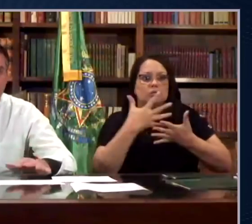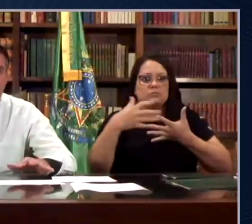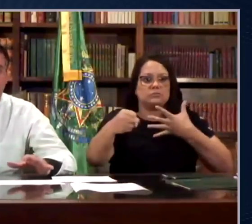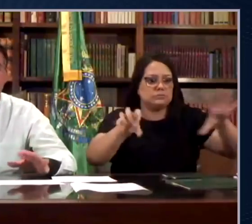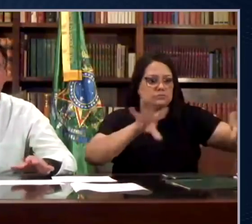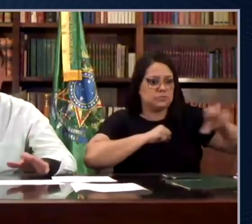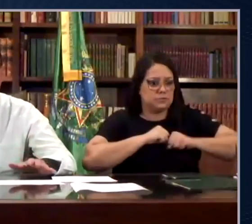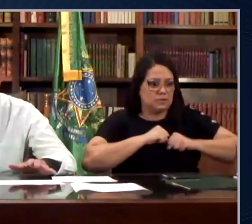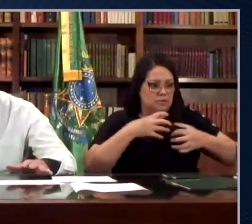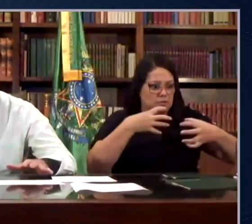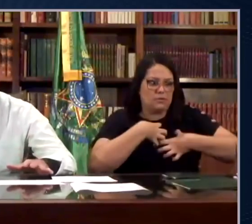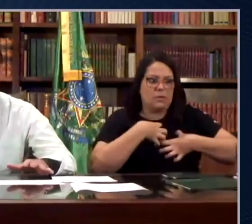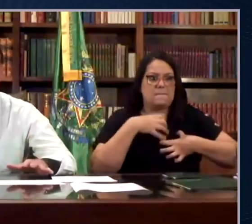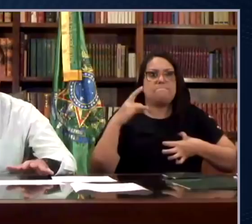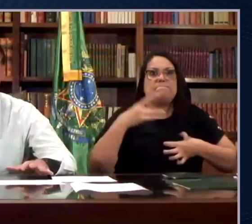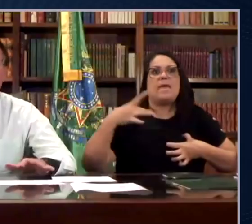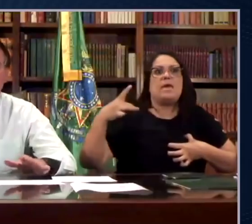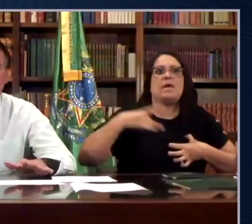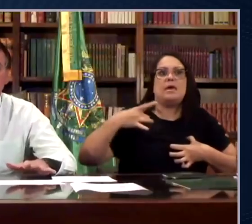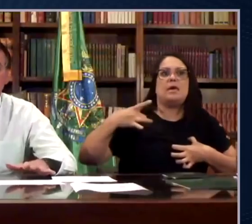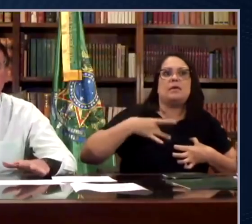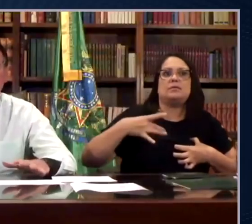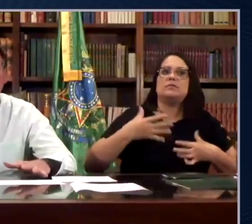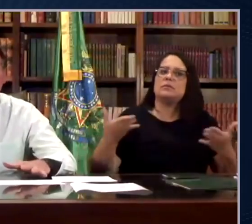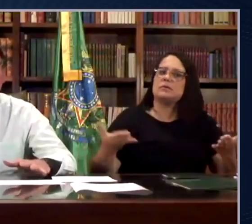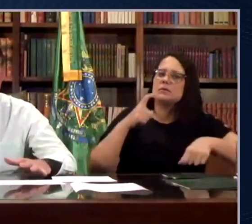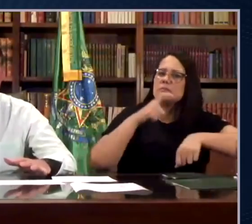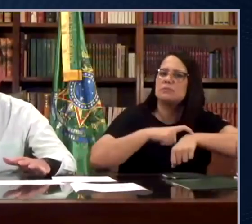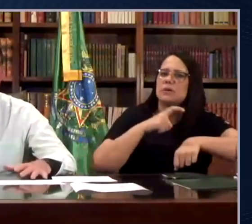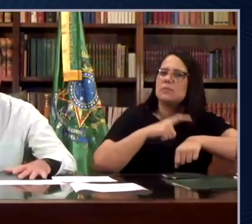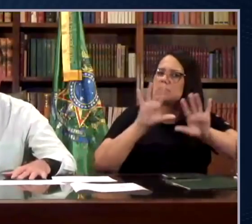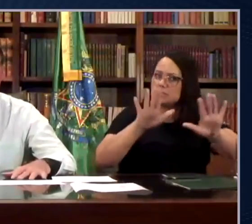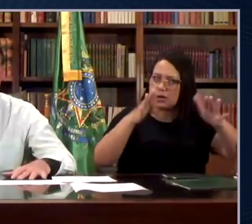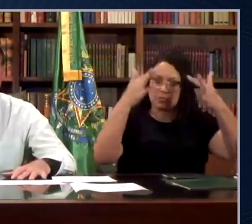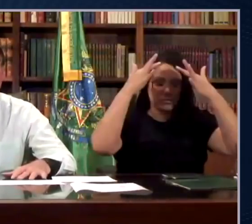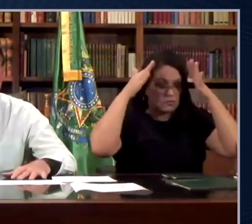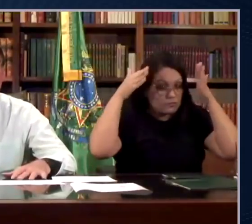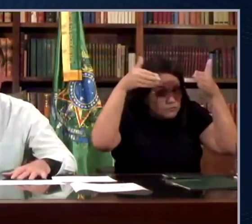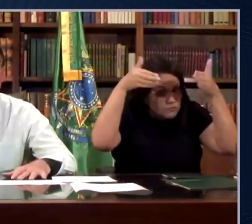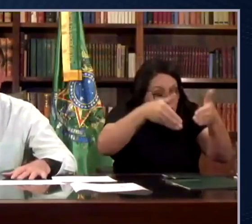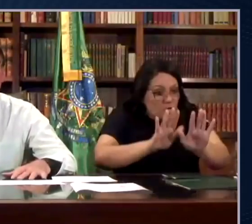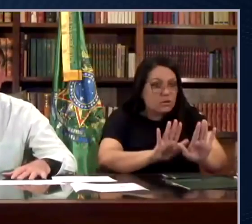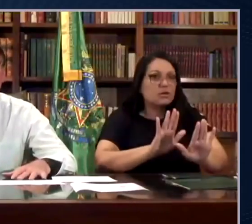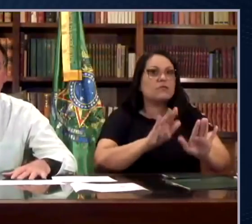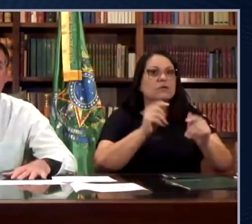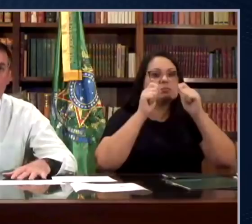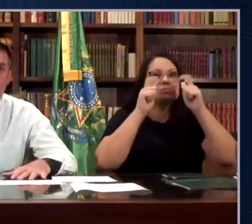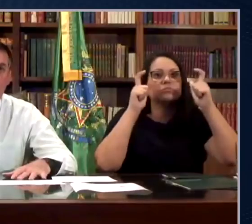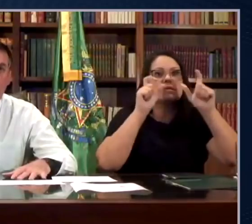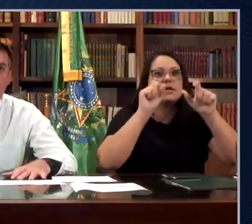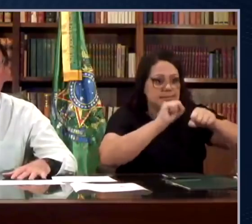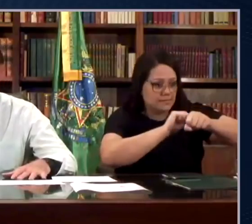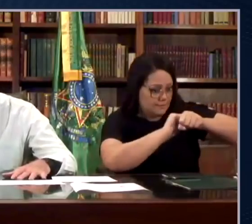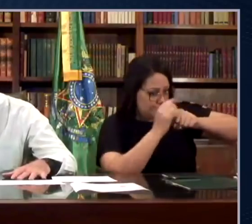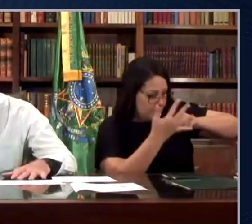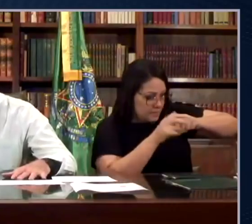aí, como mais velho do que eles, entendo. Agora, já está no momento de todos botar o pé no chão e falar, olha, se destruir o